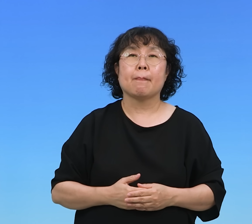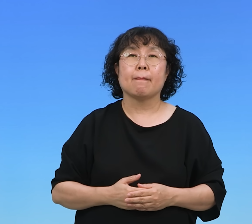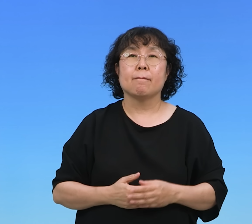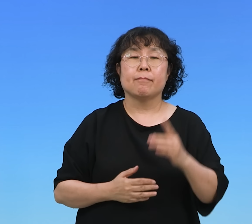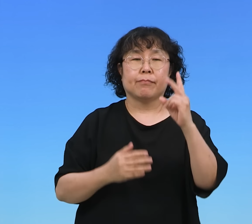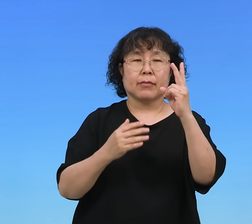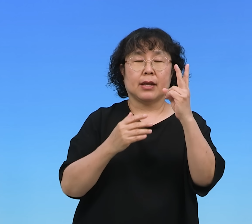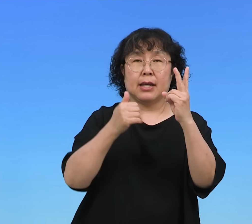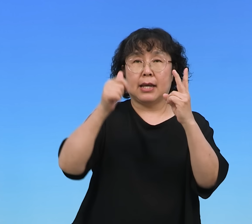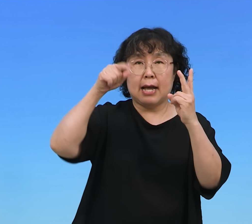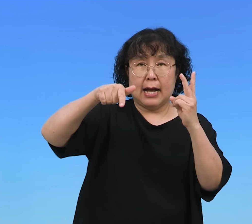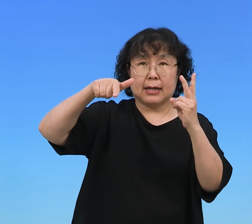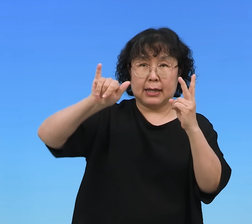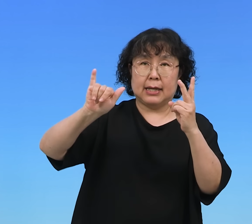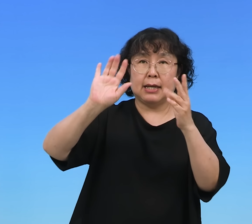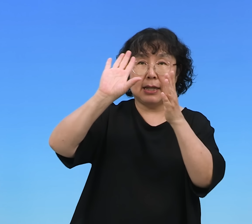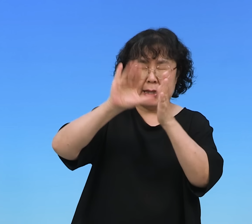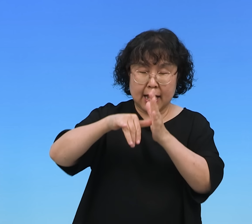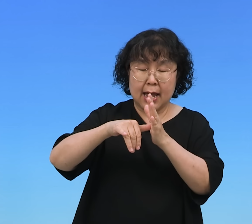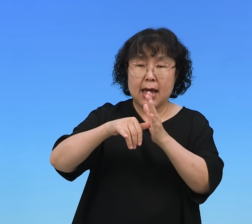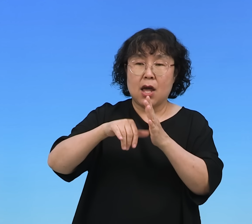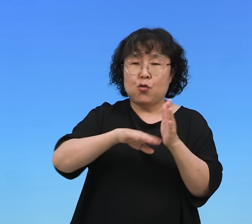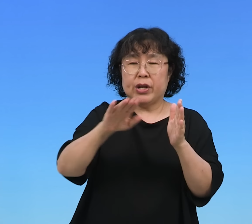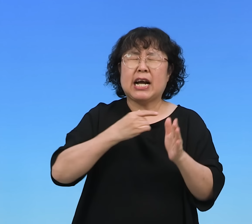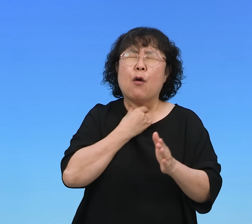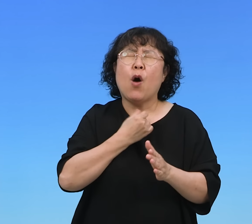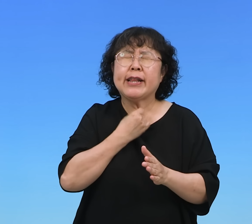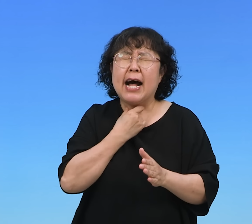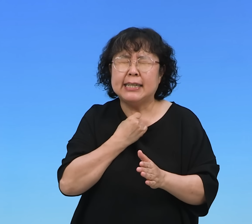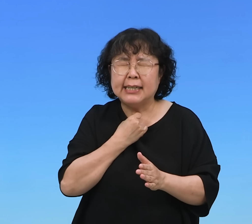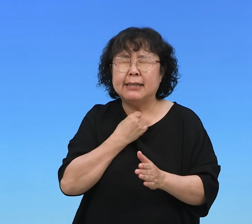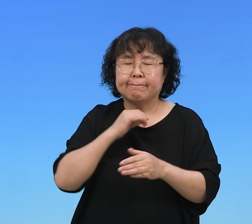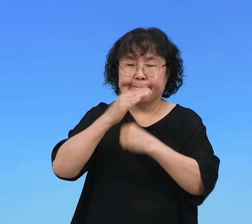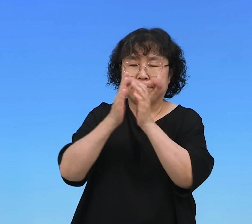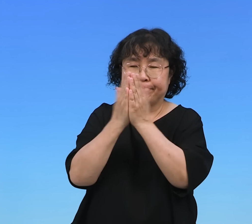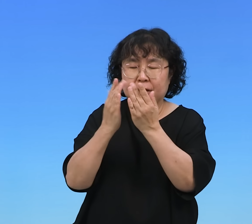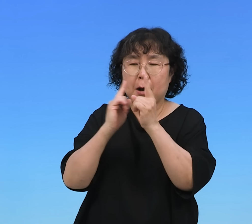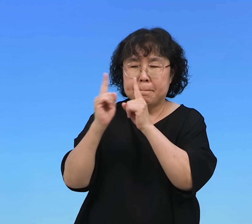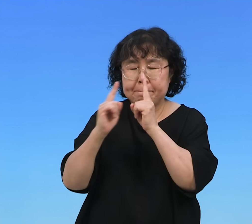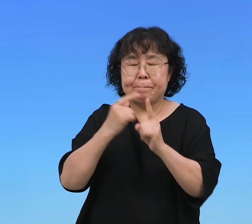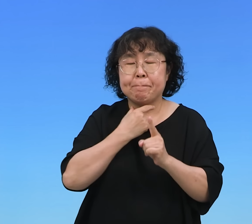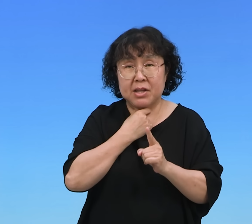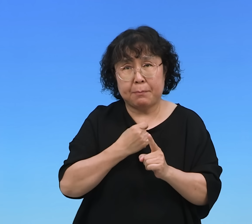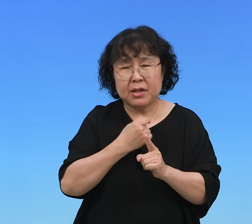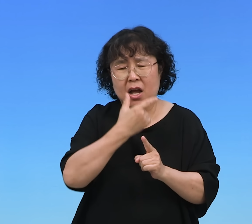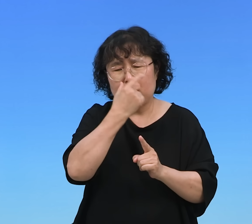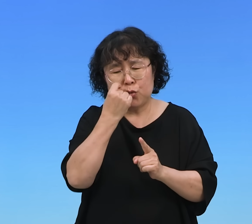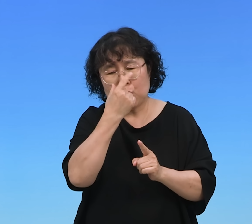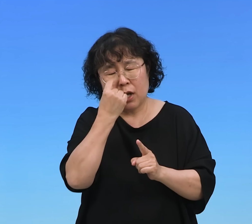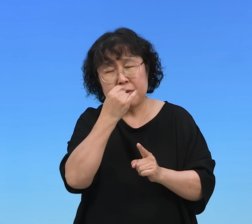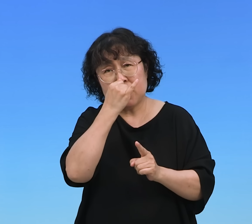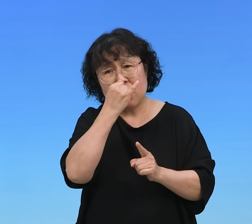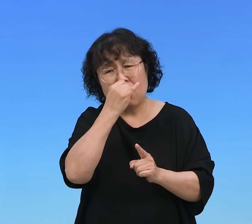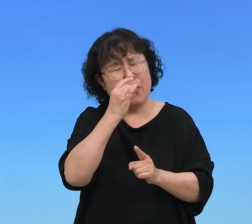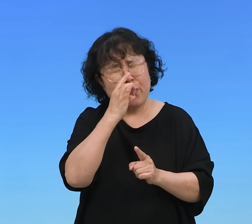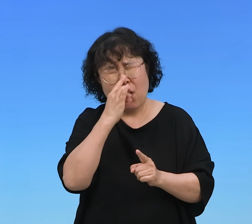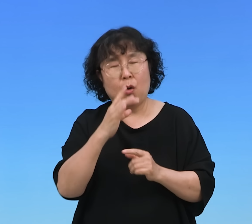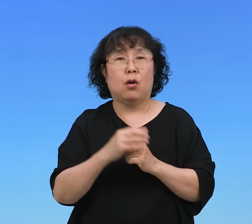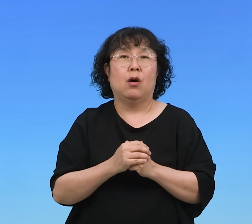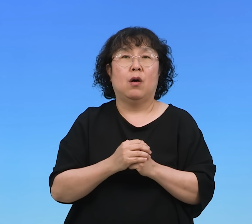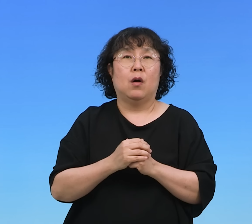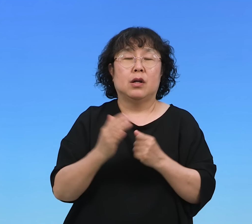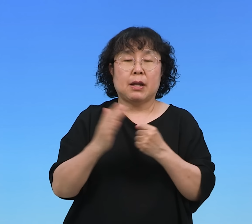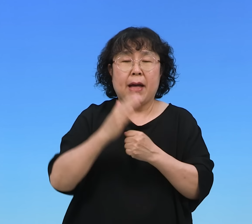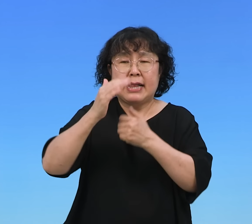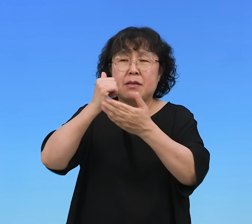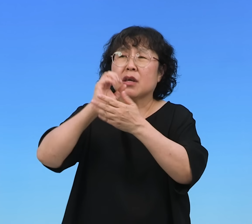이 학기에 우리의 소원 구절이 되기를 원합니다 결핍이에요 이거로는 안 됩니다 그래서